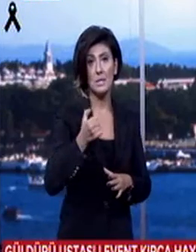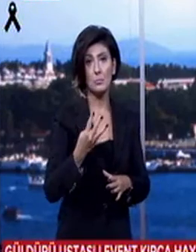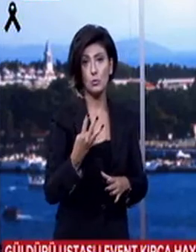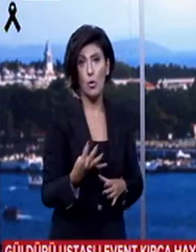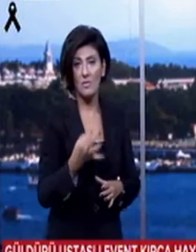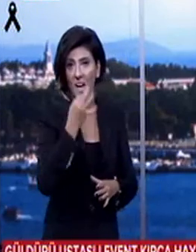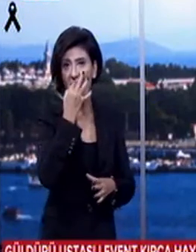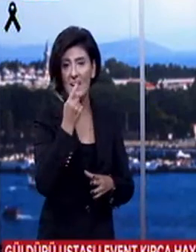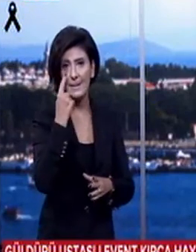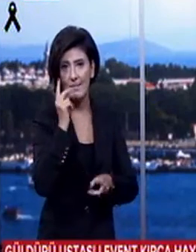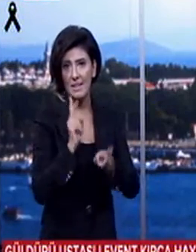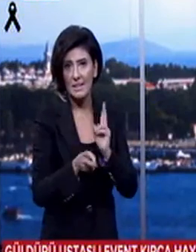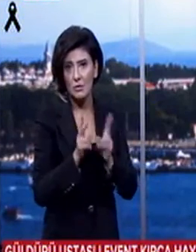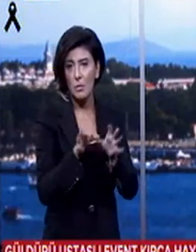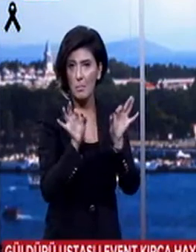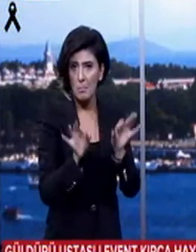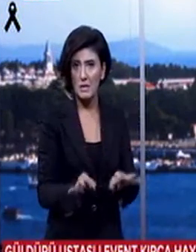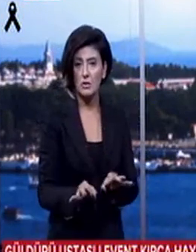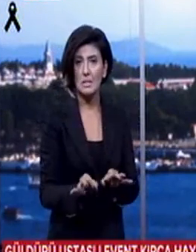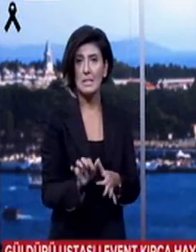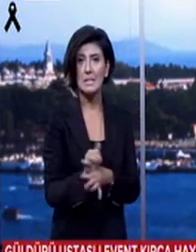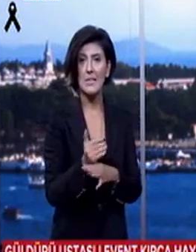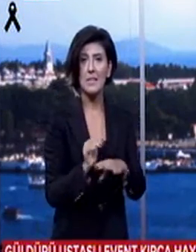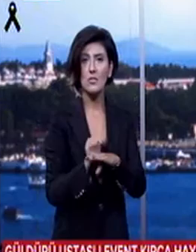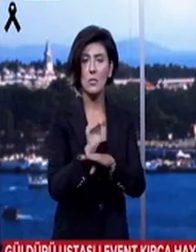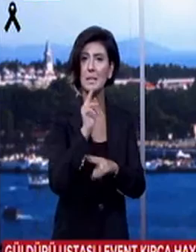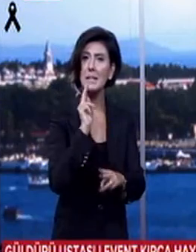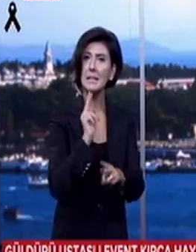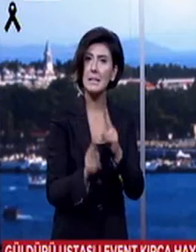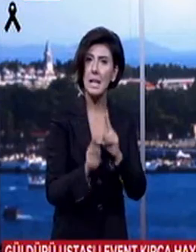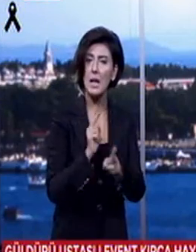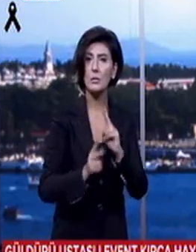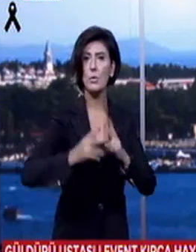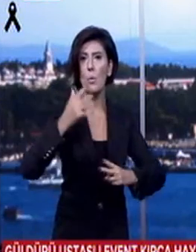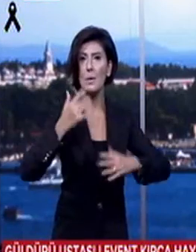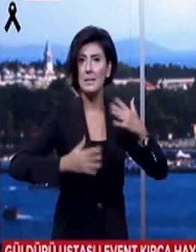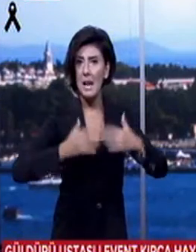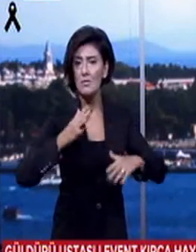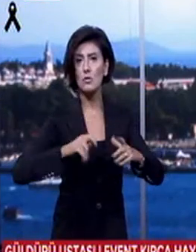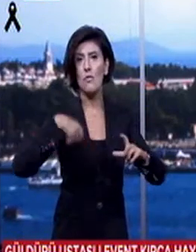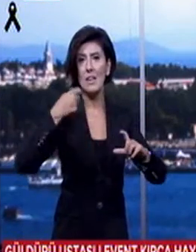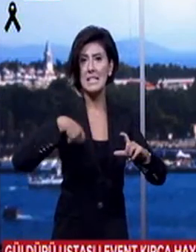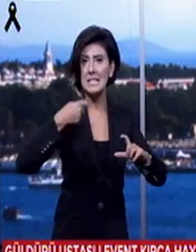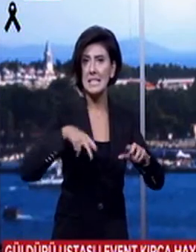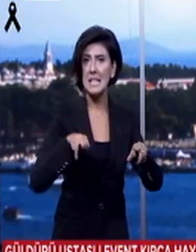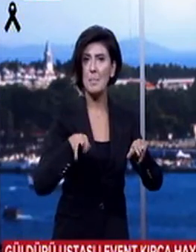1964'te Ankara Devlet Tiyatrosu'nda başladığı sanat yaşamı, tiyatro, televizyon ve sinema